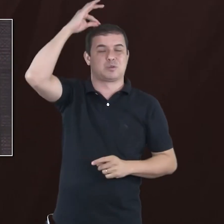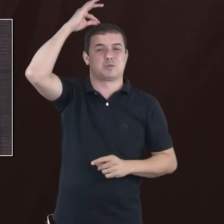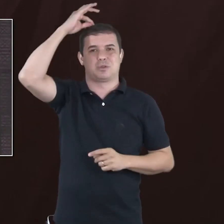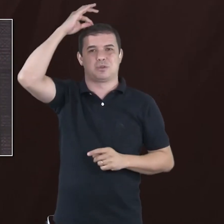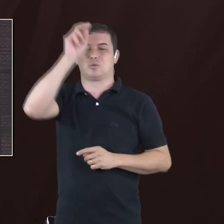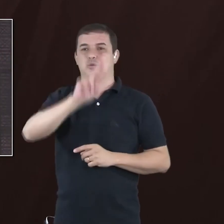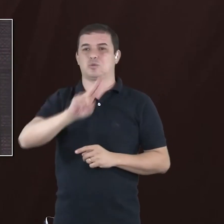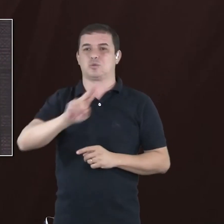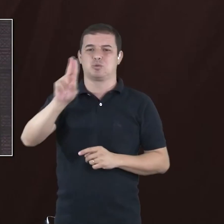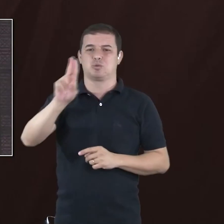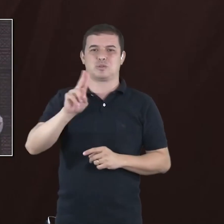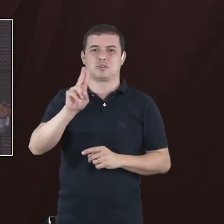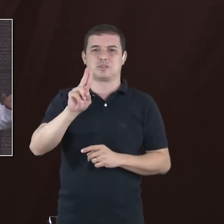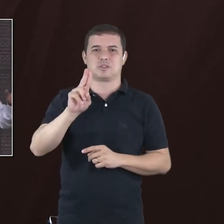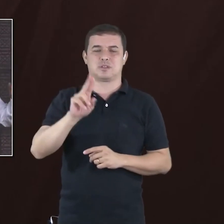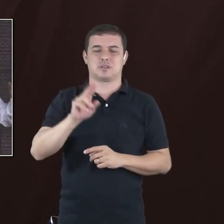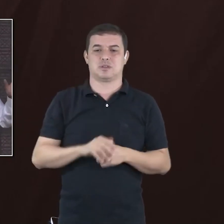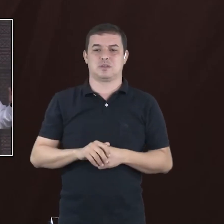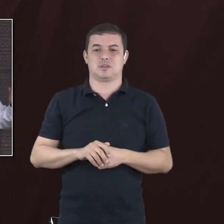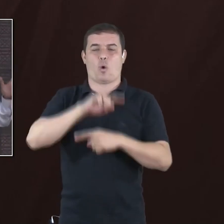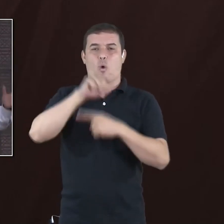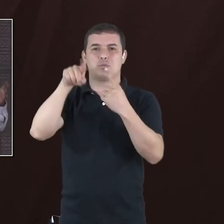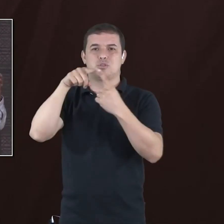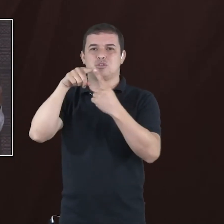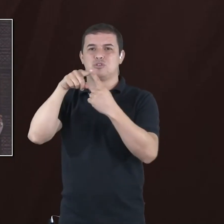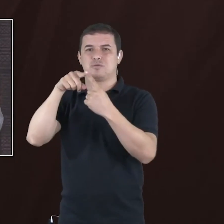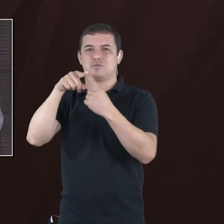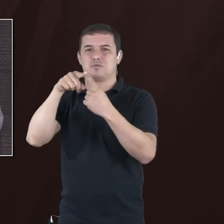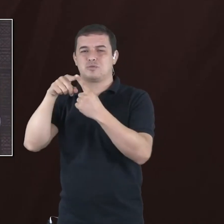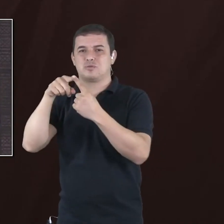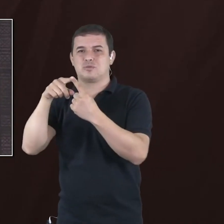canal, esse vaso, para fazer o que Deus tem para